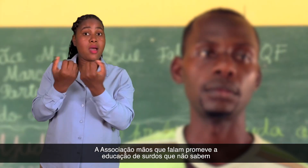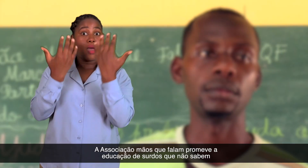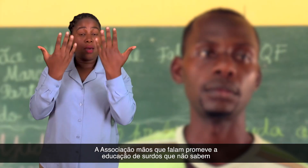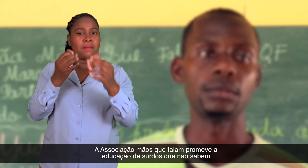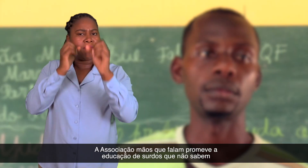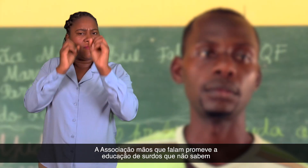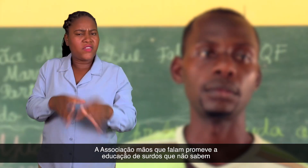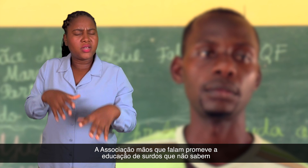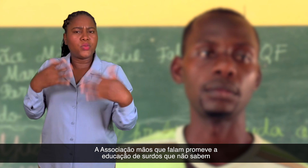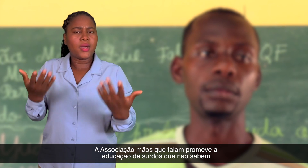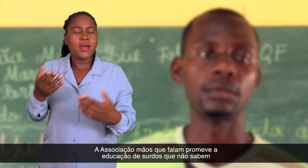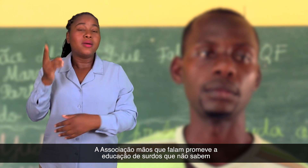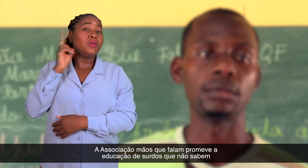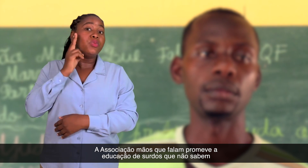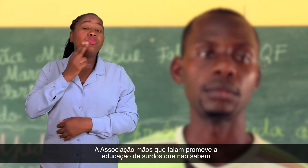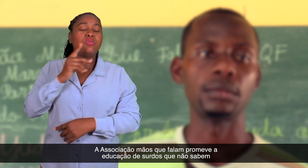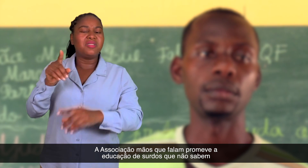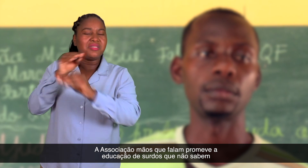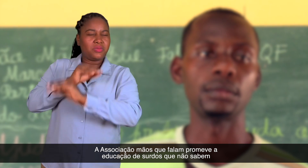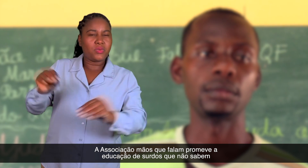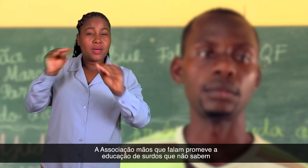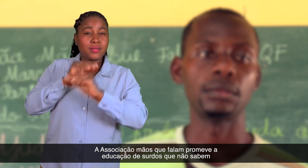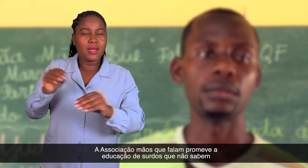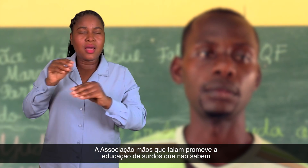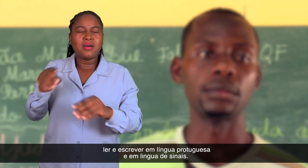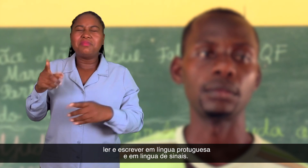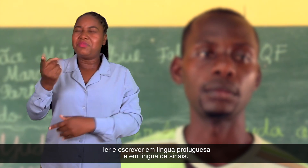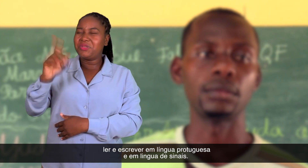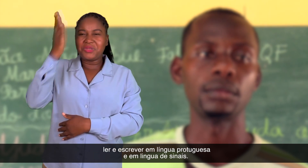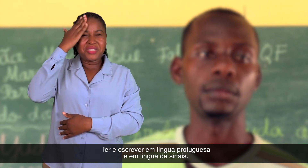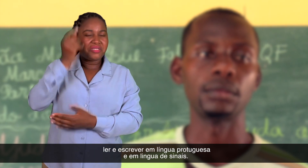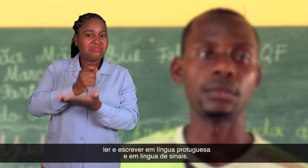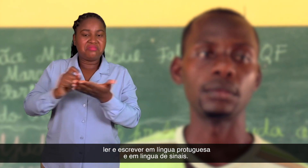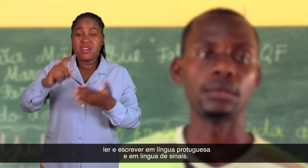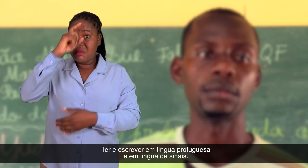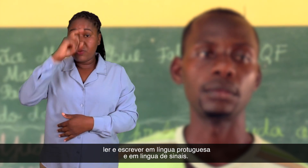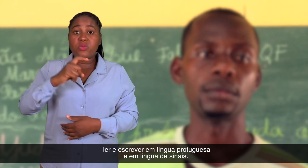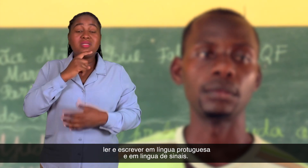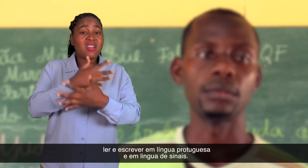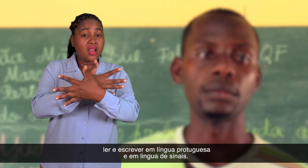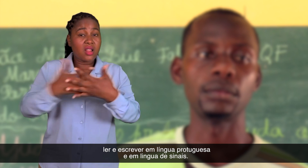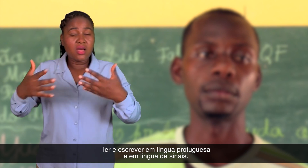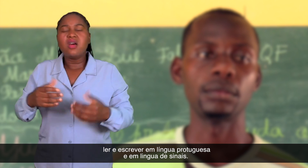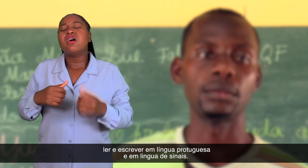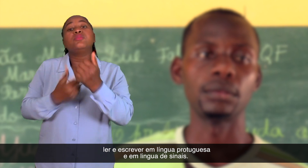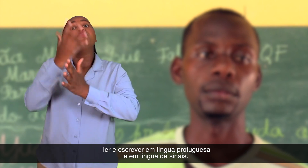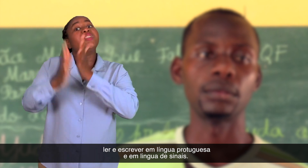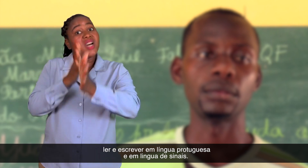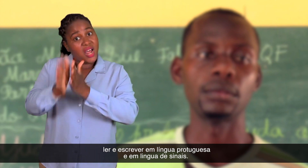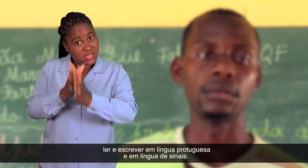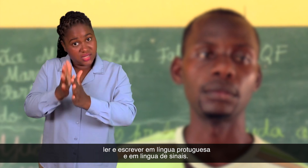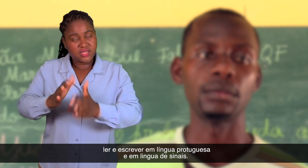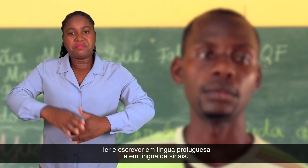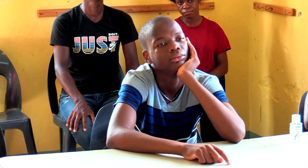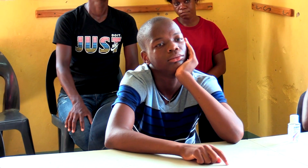A Associação Mãos que Falam promove a educação de surdos que não sabem ler e escrever em língua portuguesa e em língua